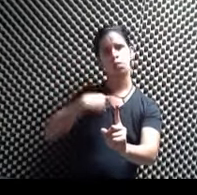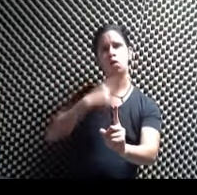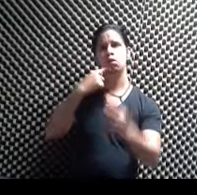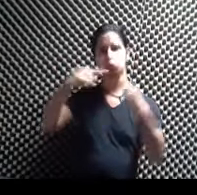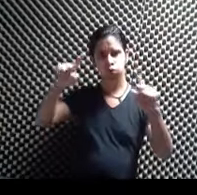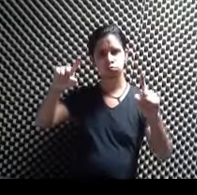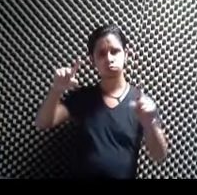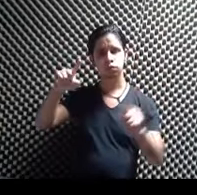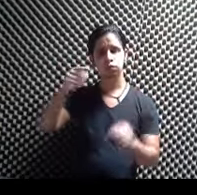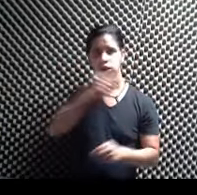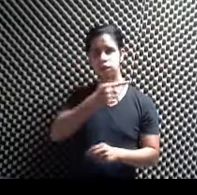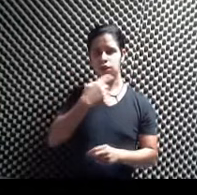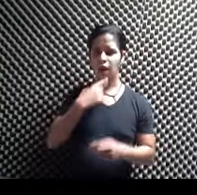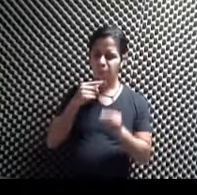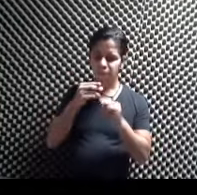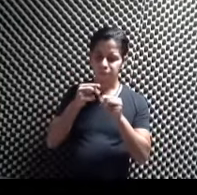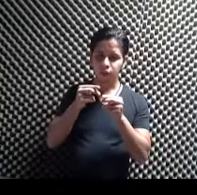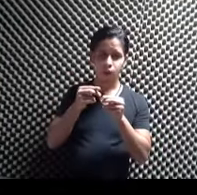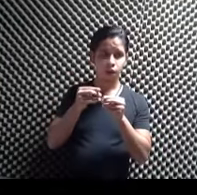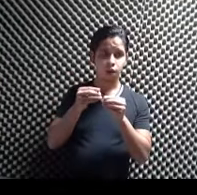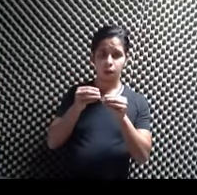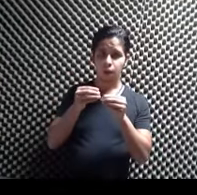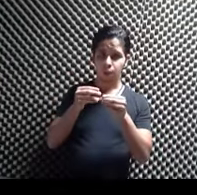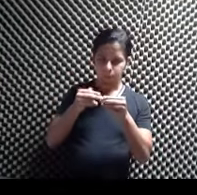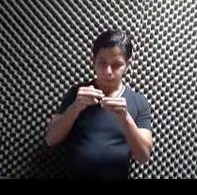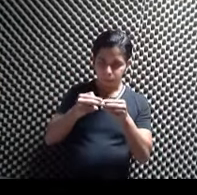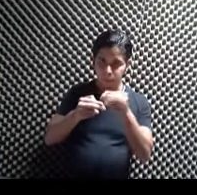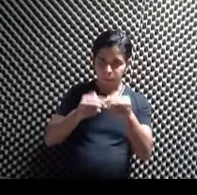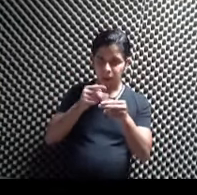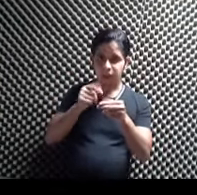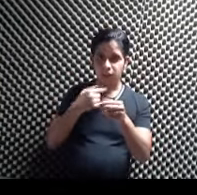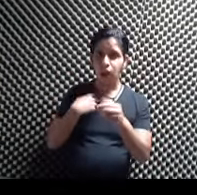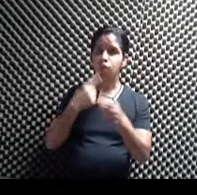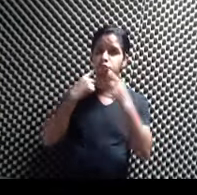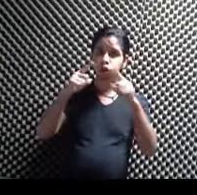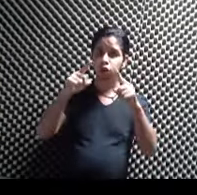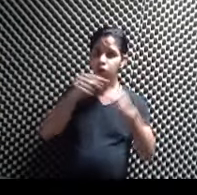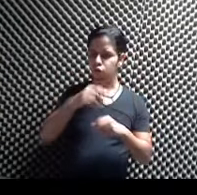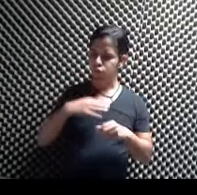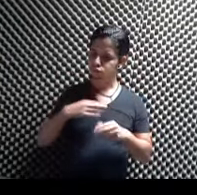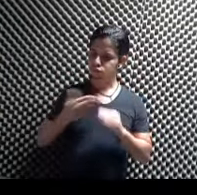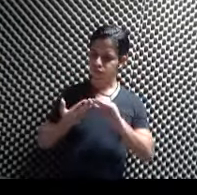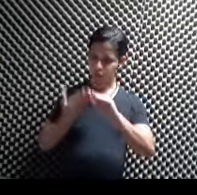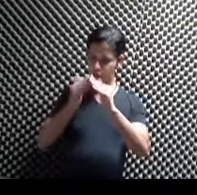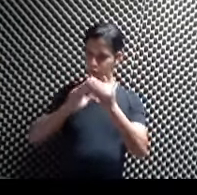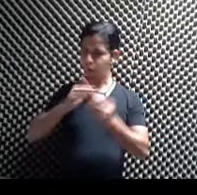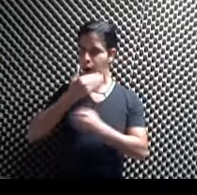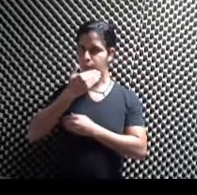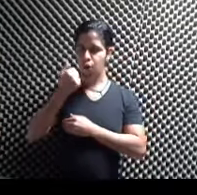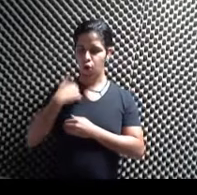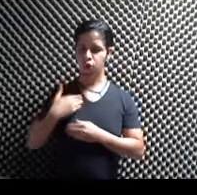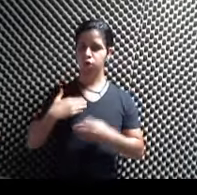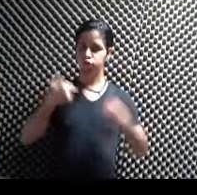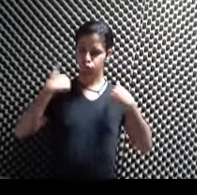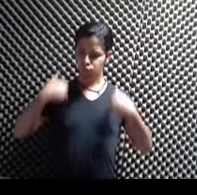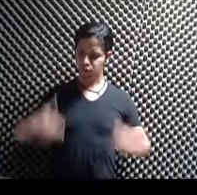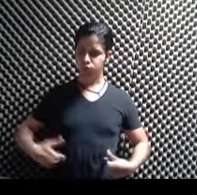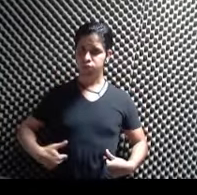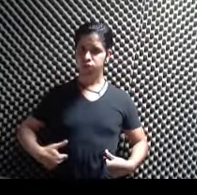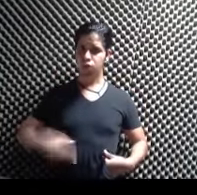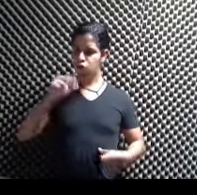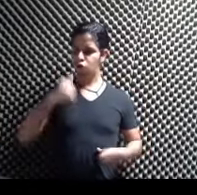Y yo creo que estas pequeñas victorias son las que conducen a hacernos todos mejores seres humanos. O sea, no es solamente que